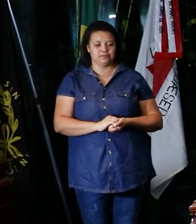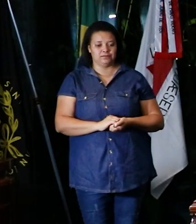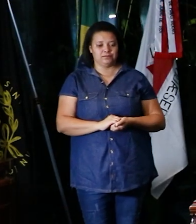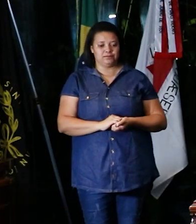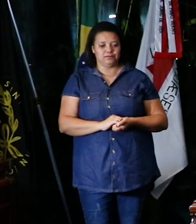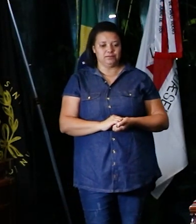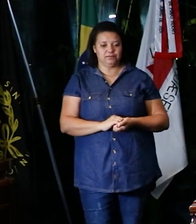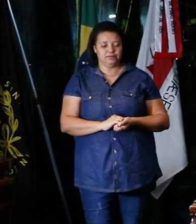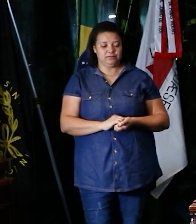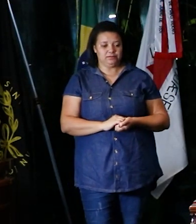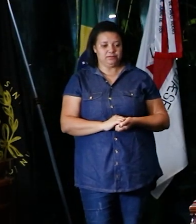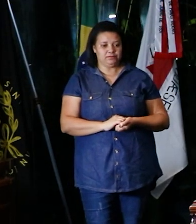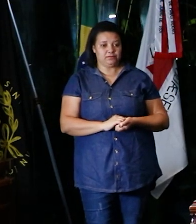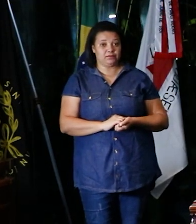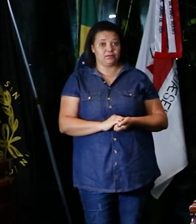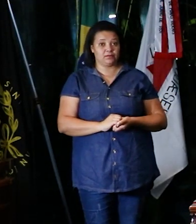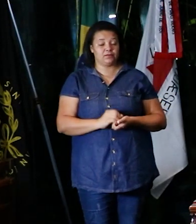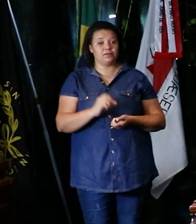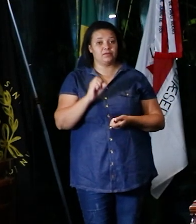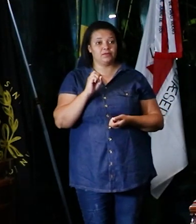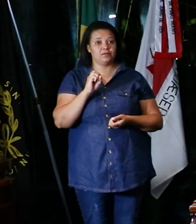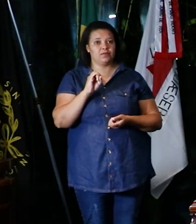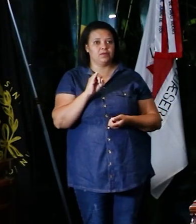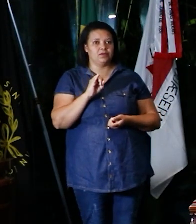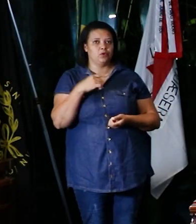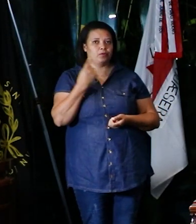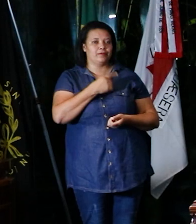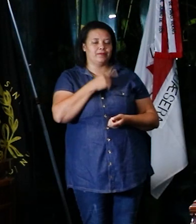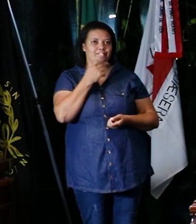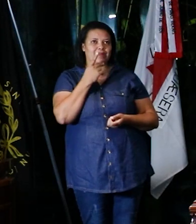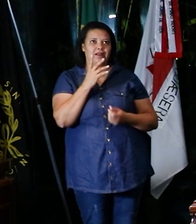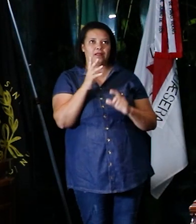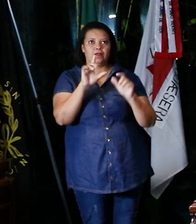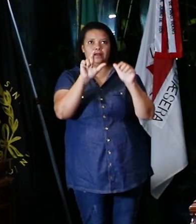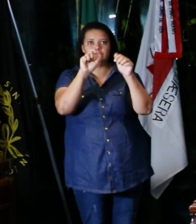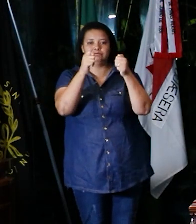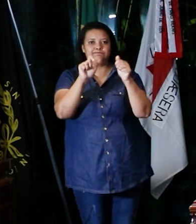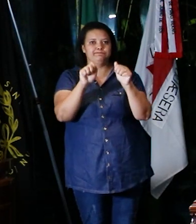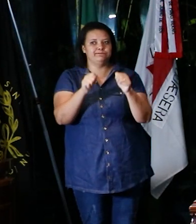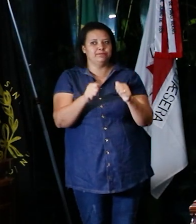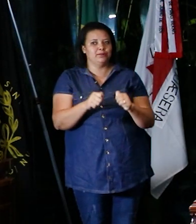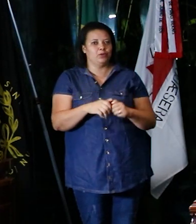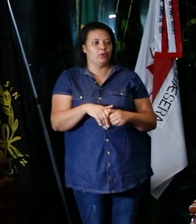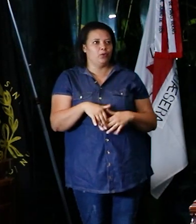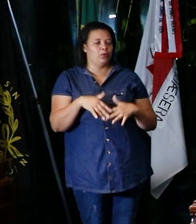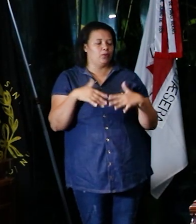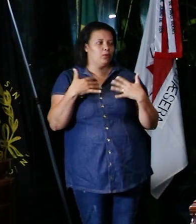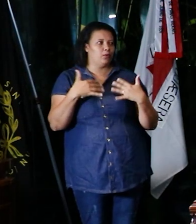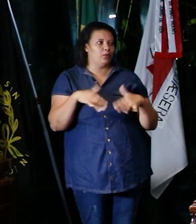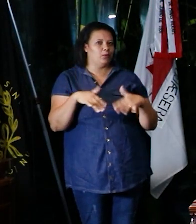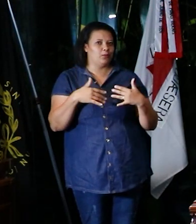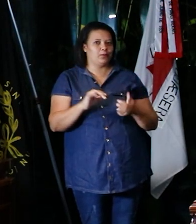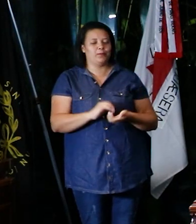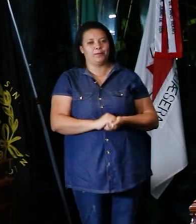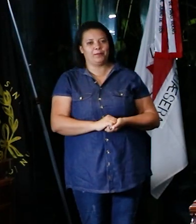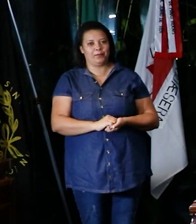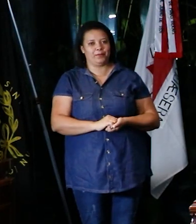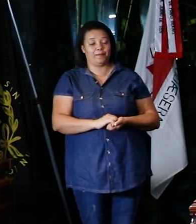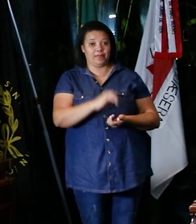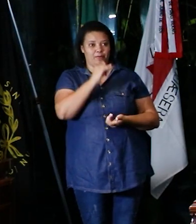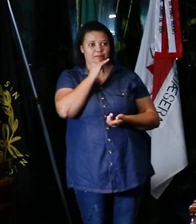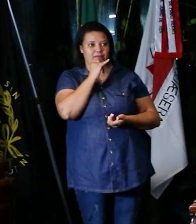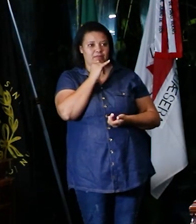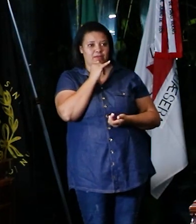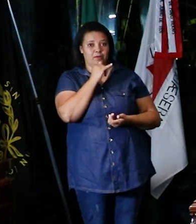Se nós falarmos de artes plásticas, nossa senhora, artes plásticas, eu pus aqui numa